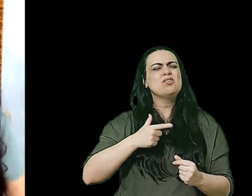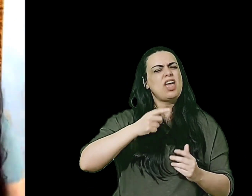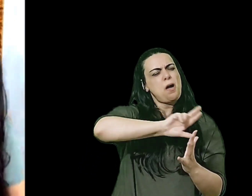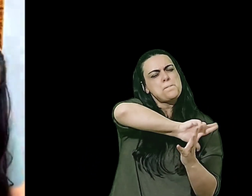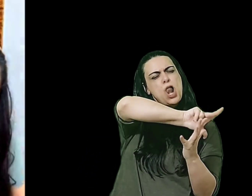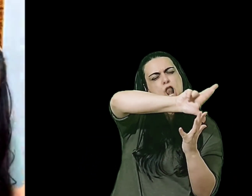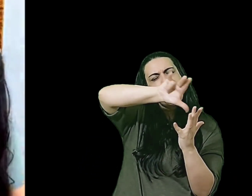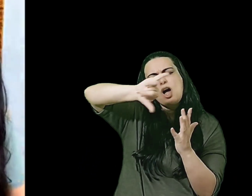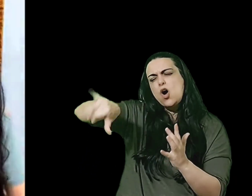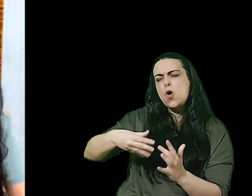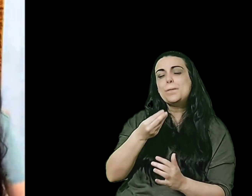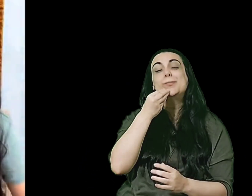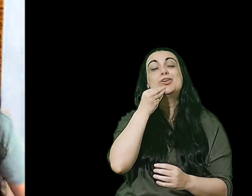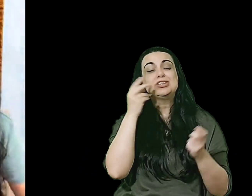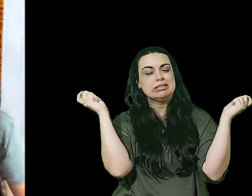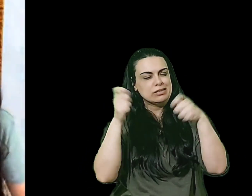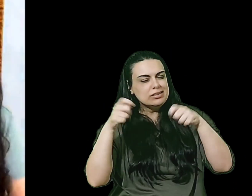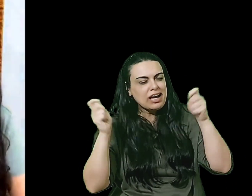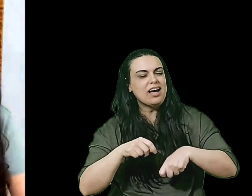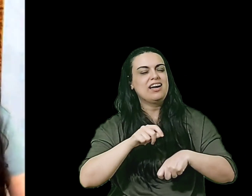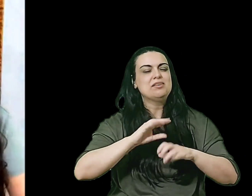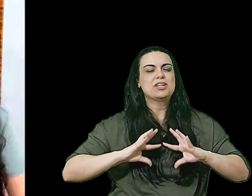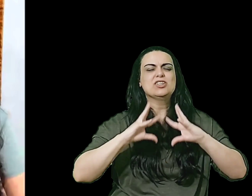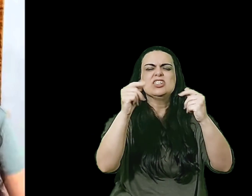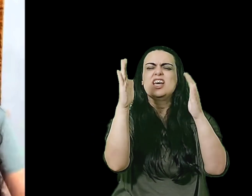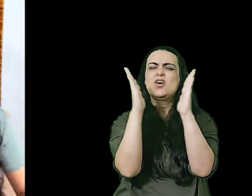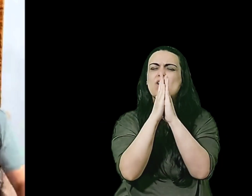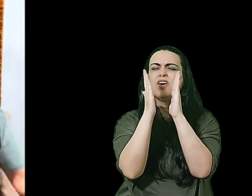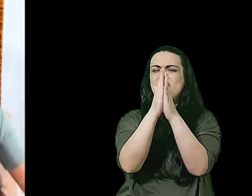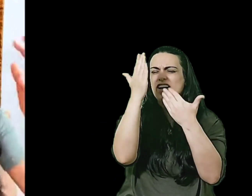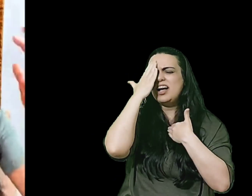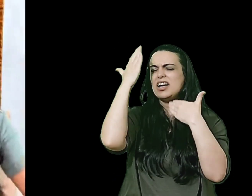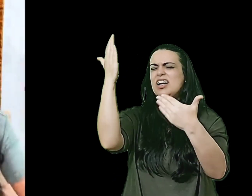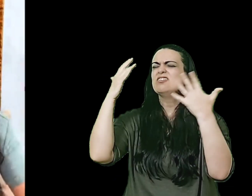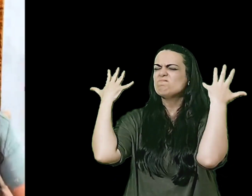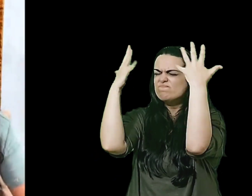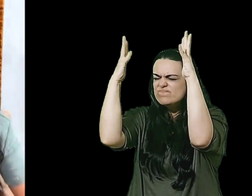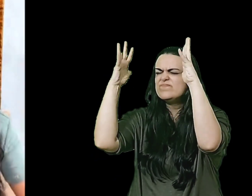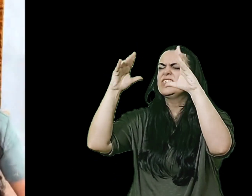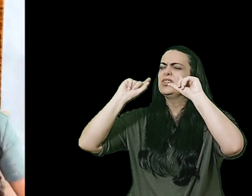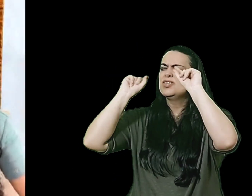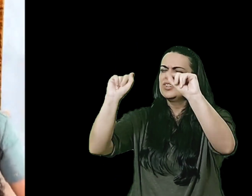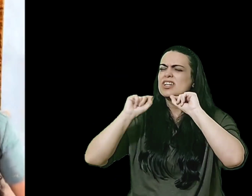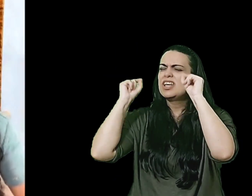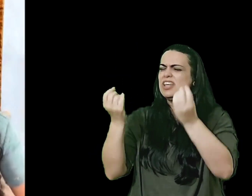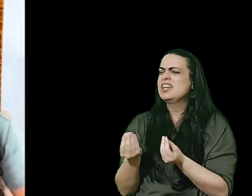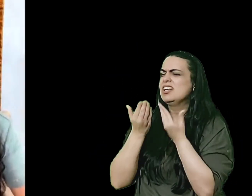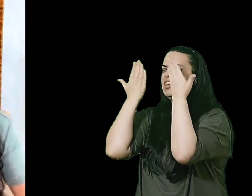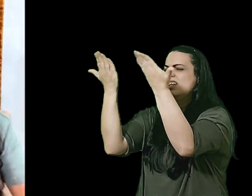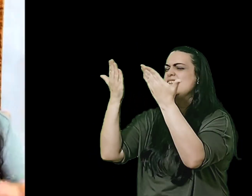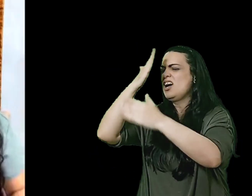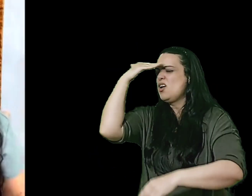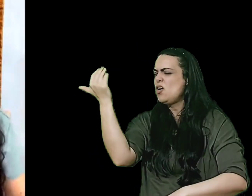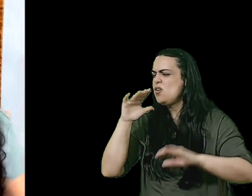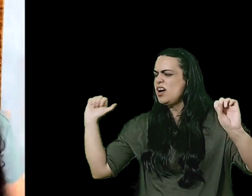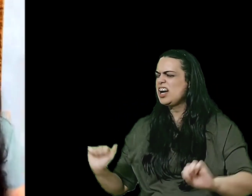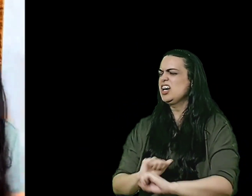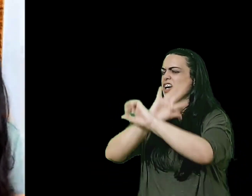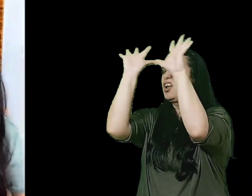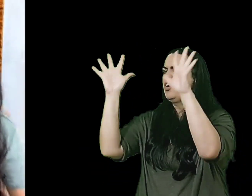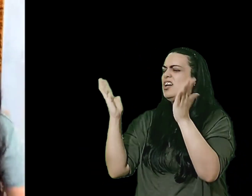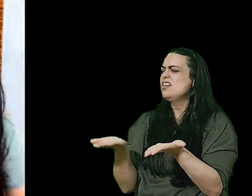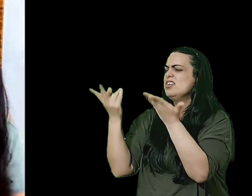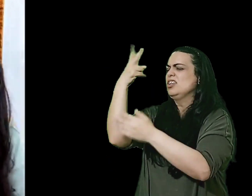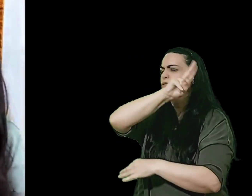oportunidades seja aberto e seja discernido por cada um de nós. Eu oro agora e te agradeço e tributo a ti, Senhor, toda a honra e toda a glória que é devida ao teu nome,